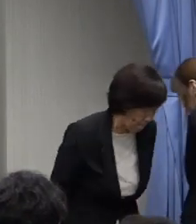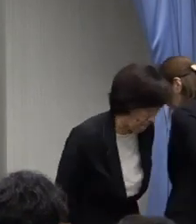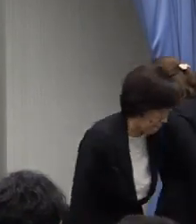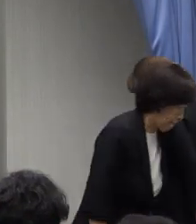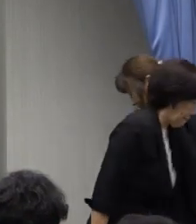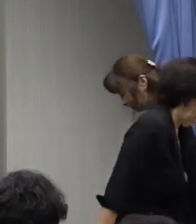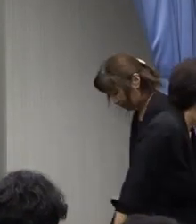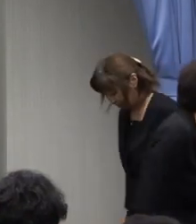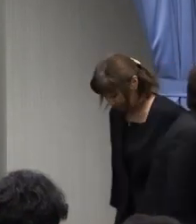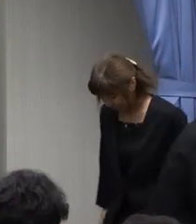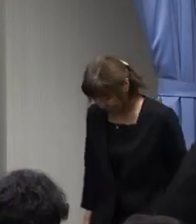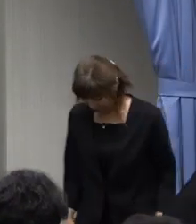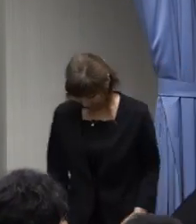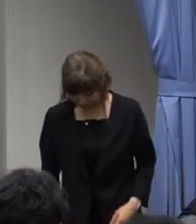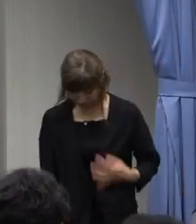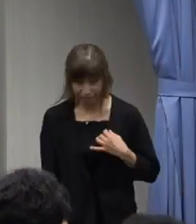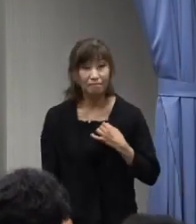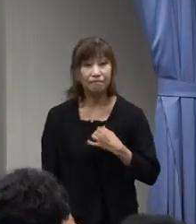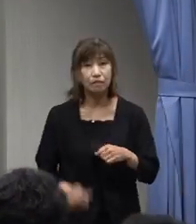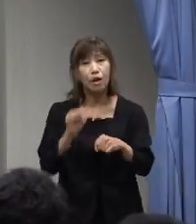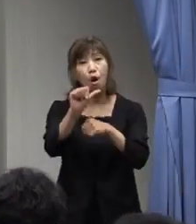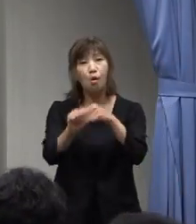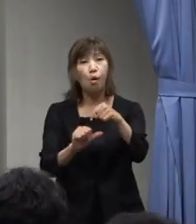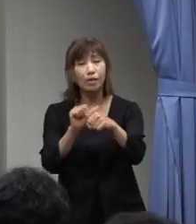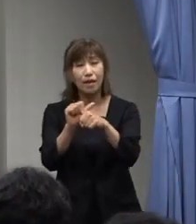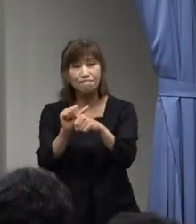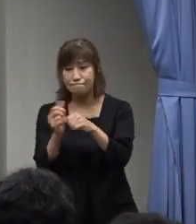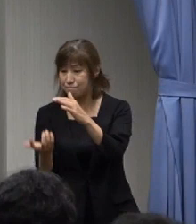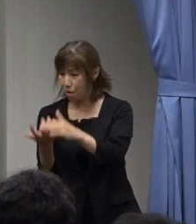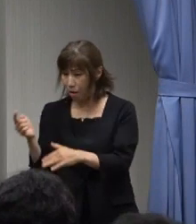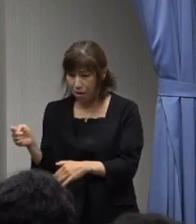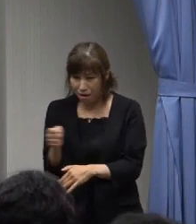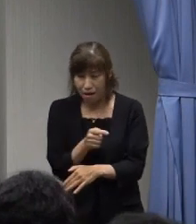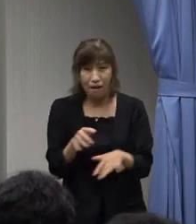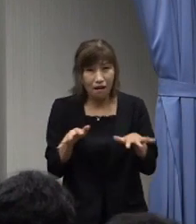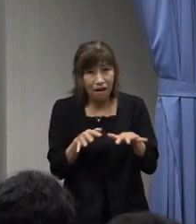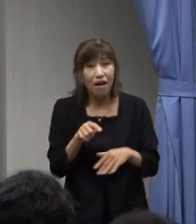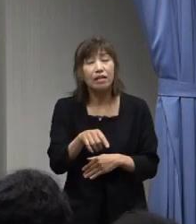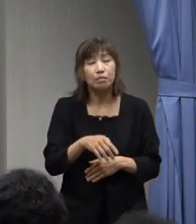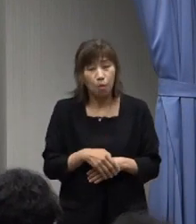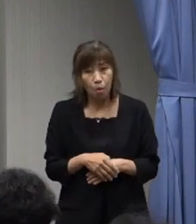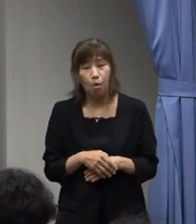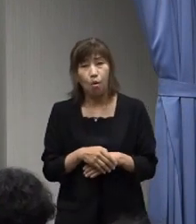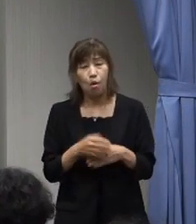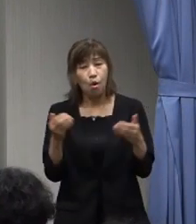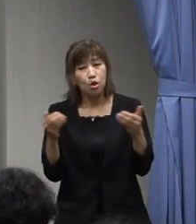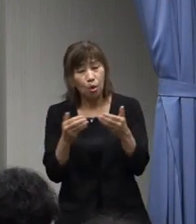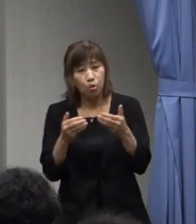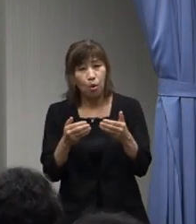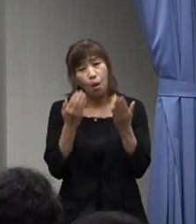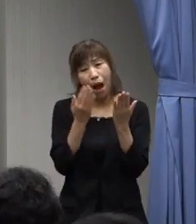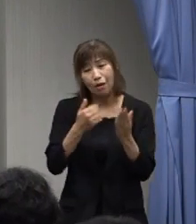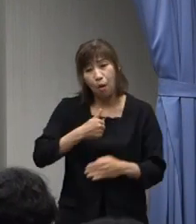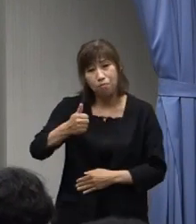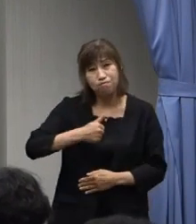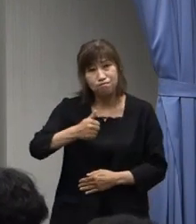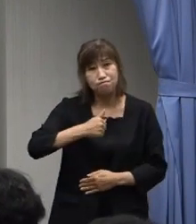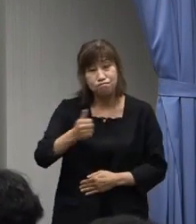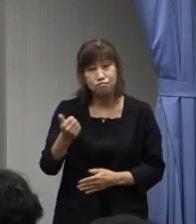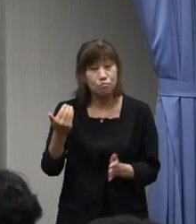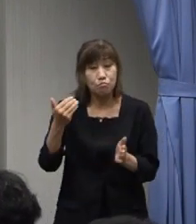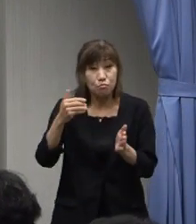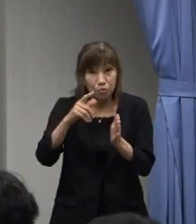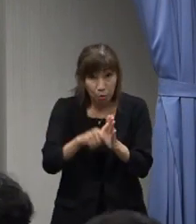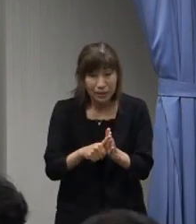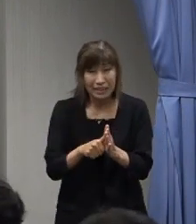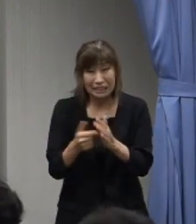ども、これは通勤通学途中にですね、大きな地震が発生をいたしました。地震がいつ発生するか分かりません